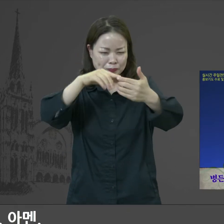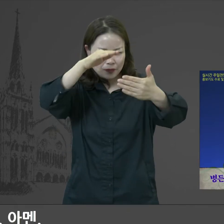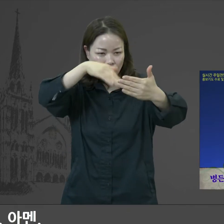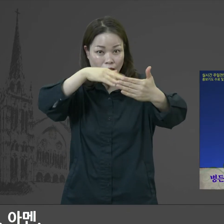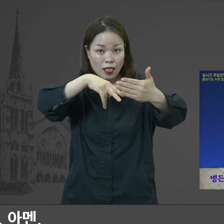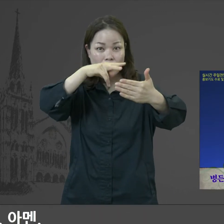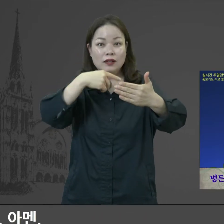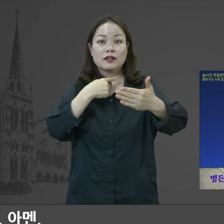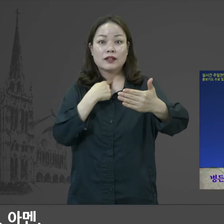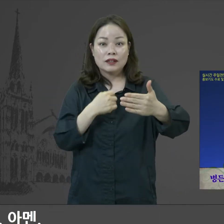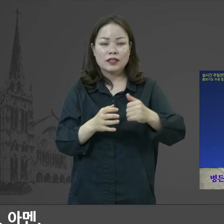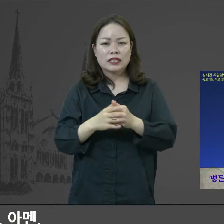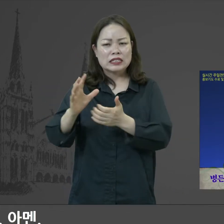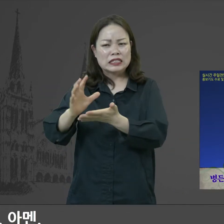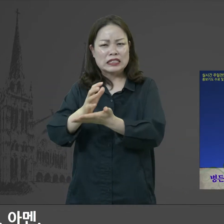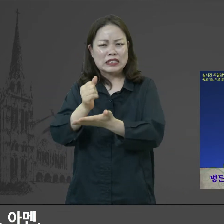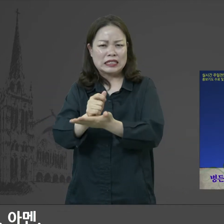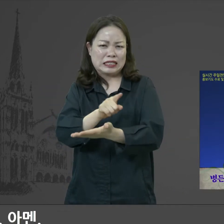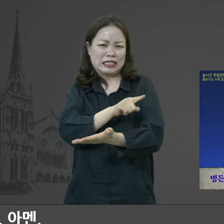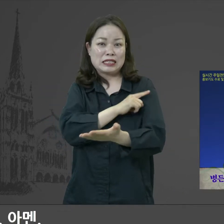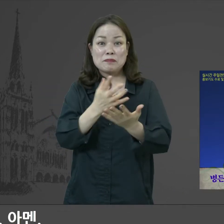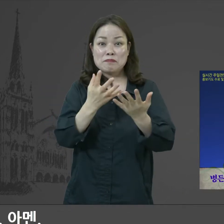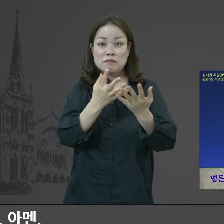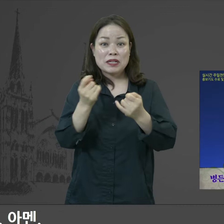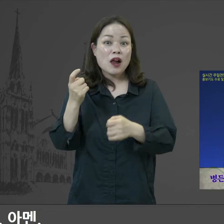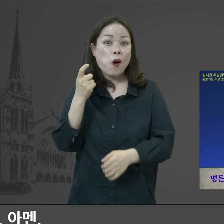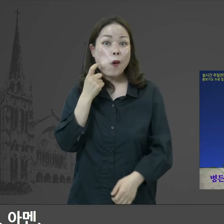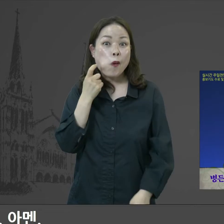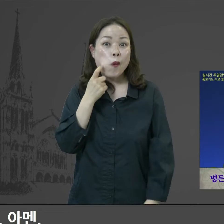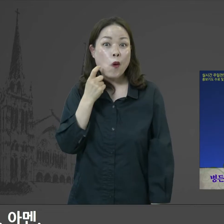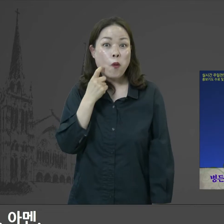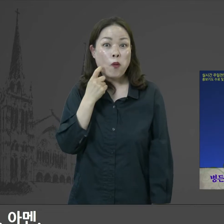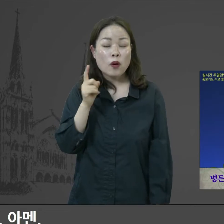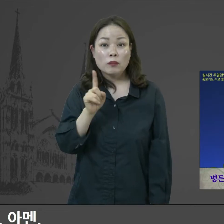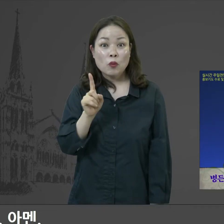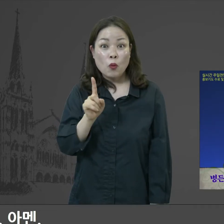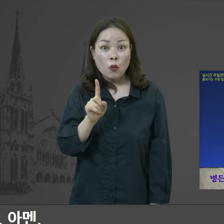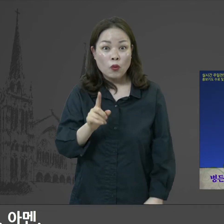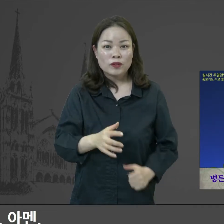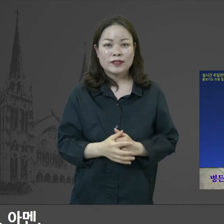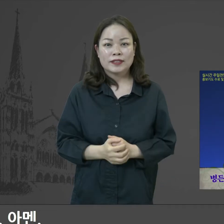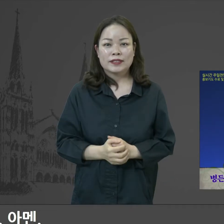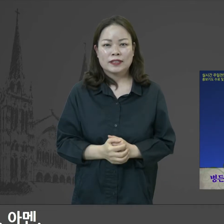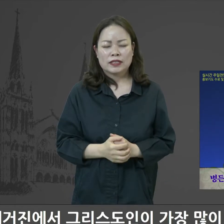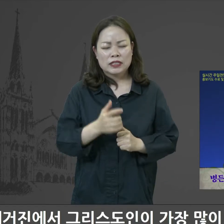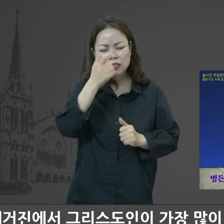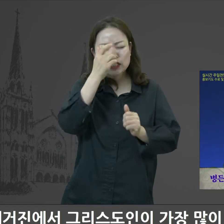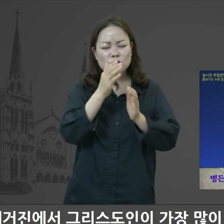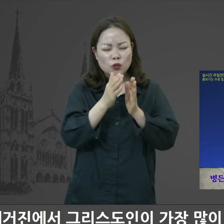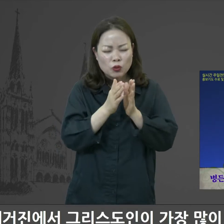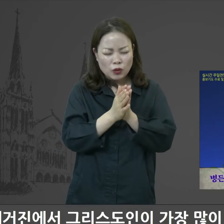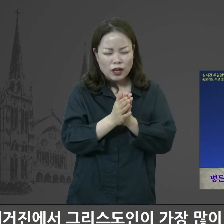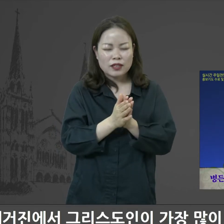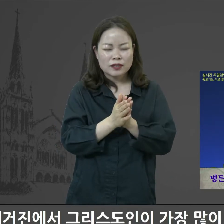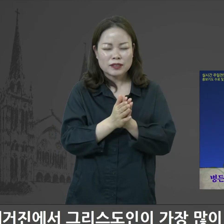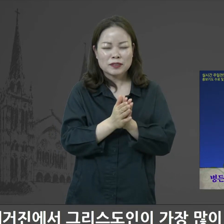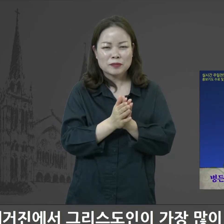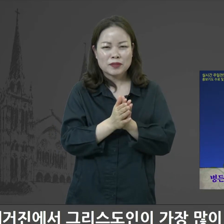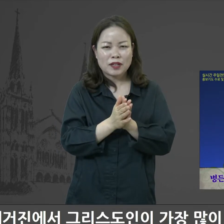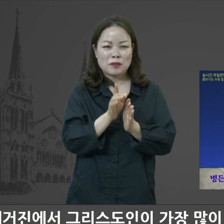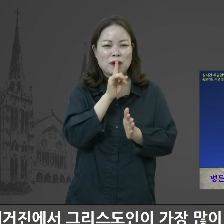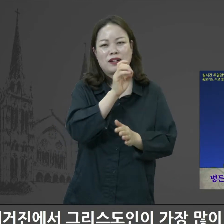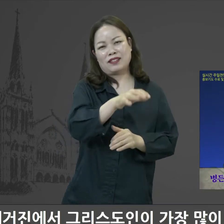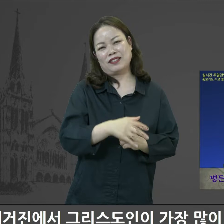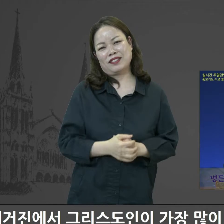있습니다. 그리스도인이 가장 많이 하는 거짓말은 놀랍게도 기도하겠습니다 라는 멘트라고